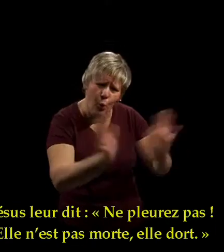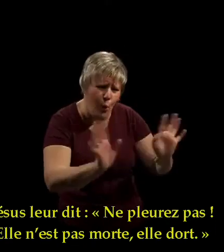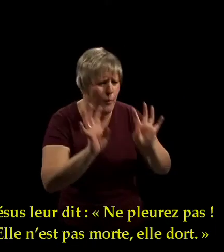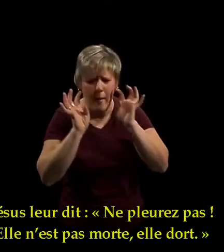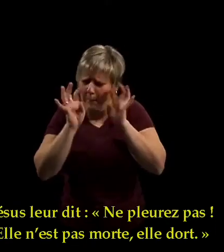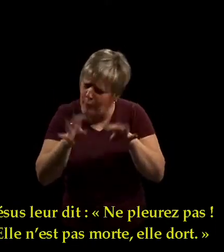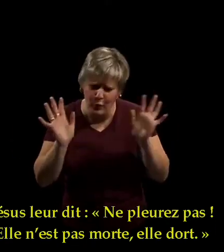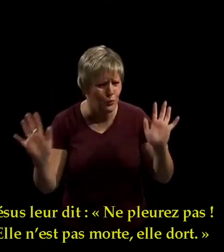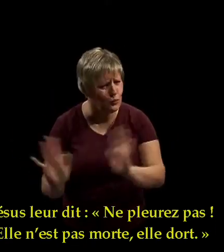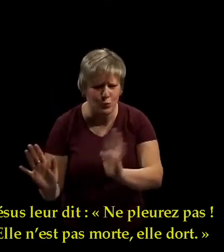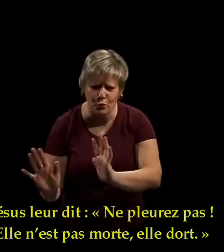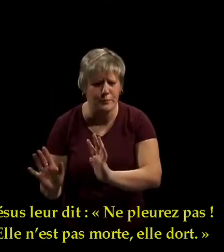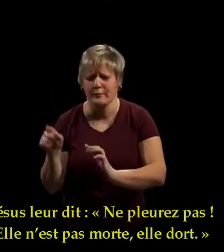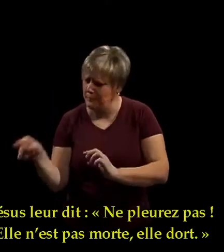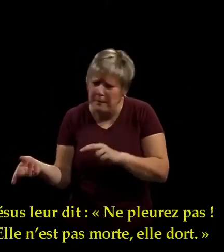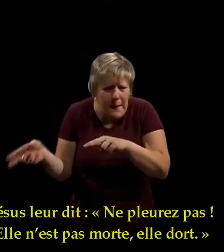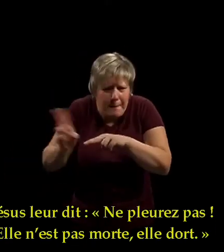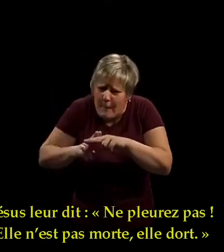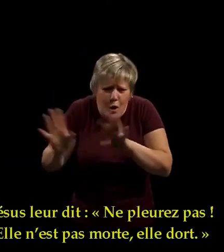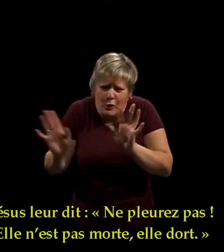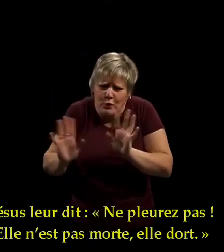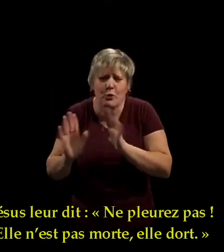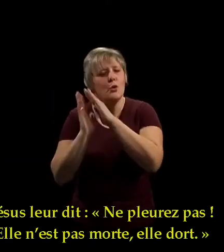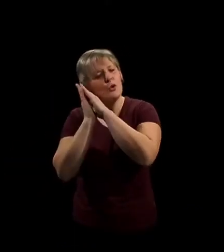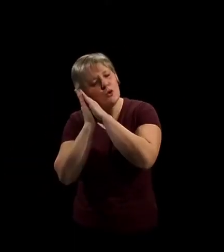Jésus leur dit: ne pleurez pas, elle n'est pas morte, elle dort.